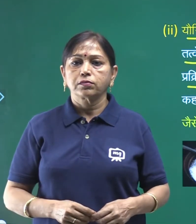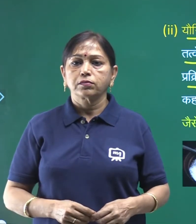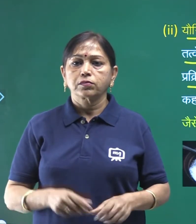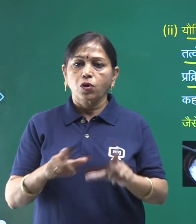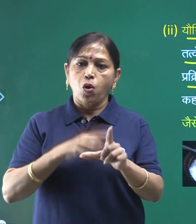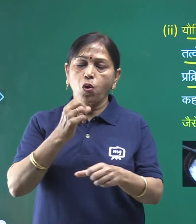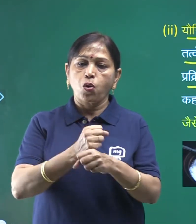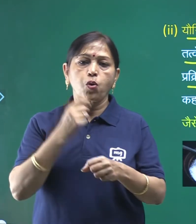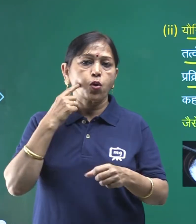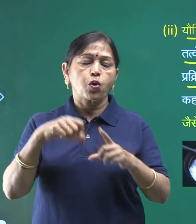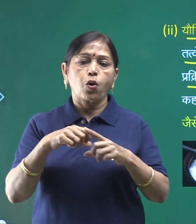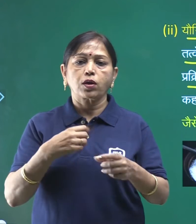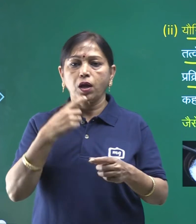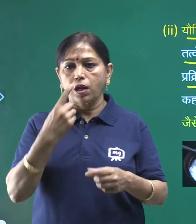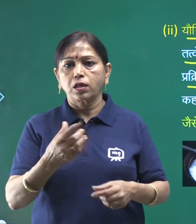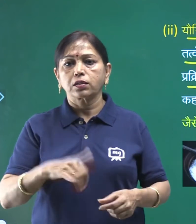यौगिक कहलाते हैं।